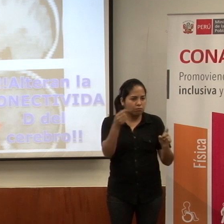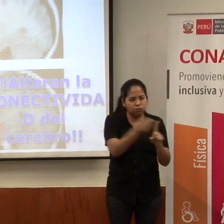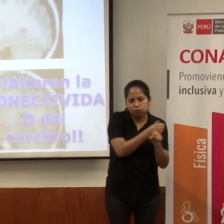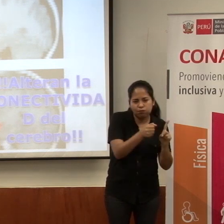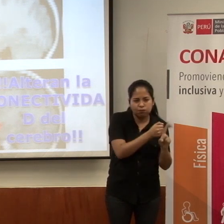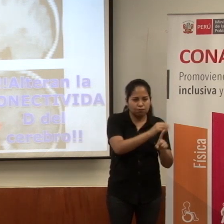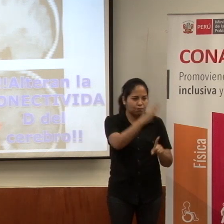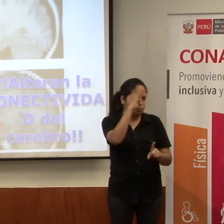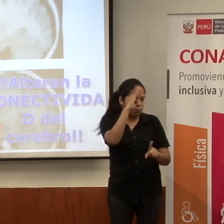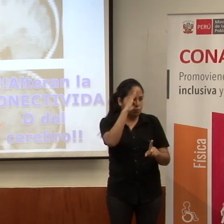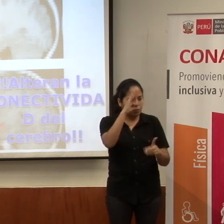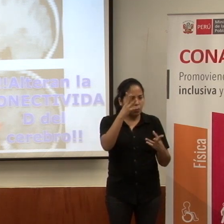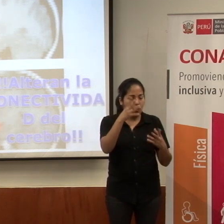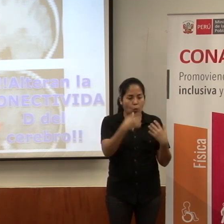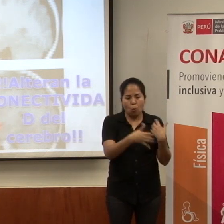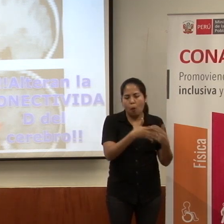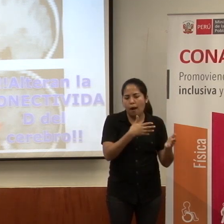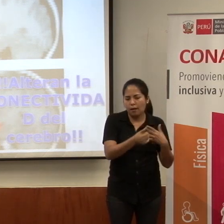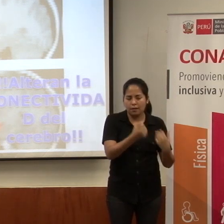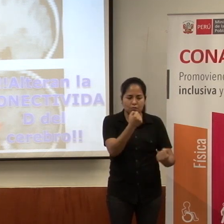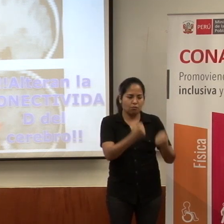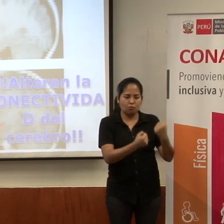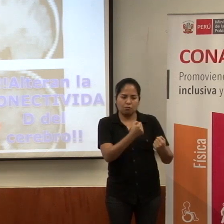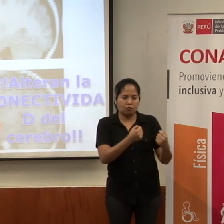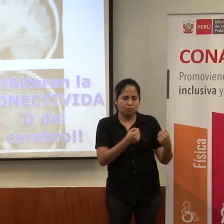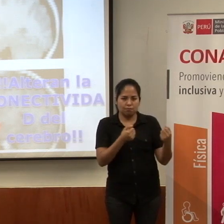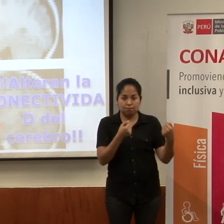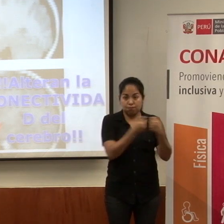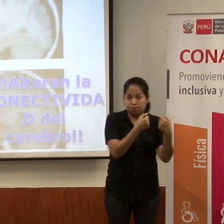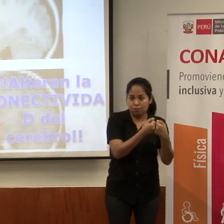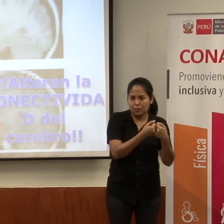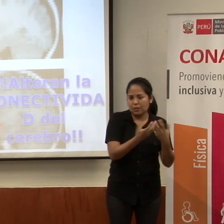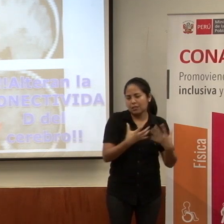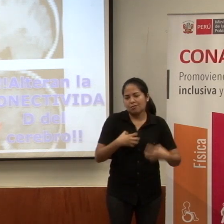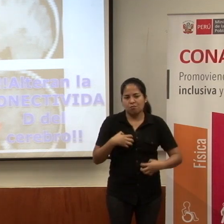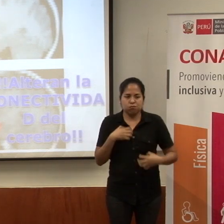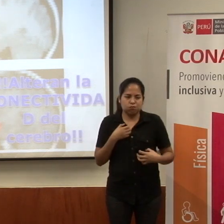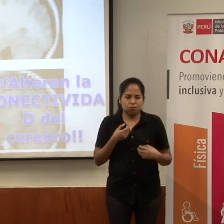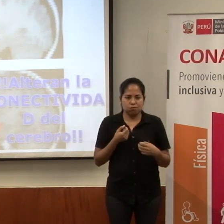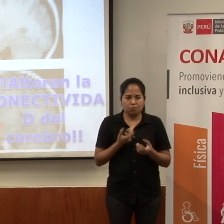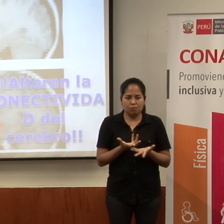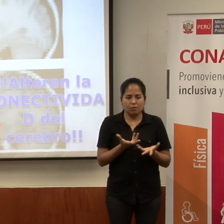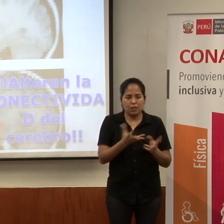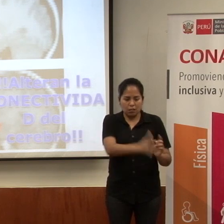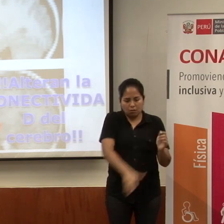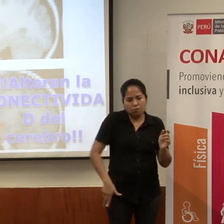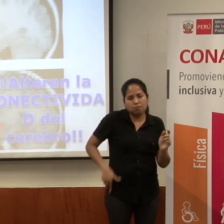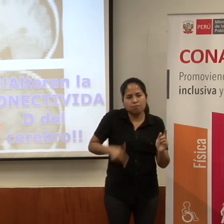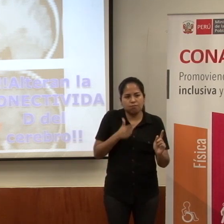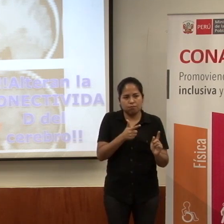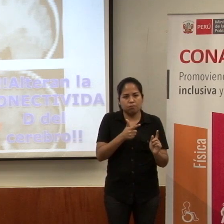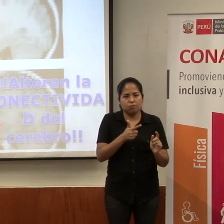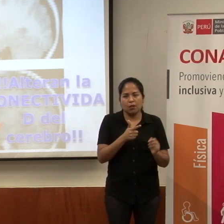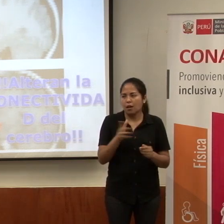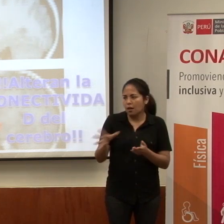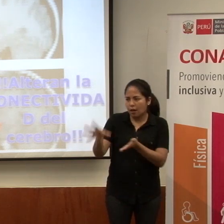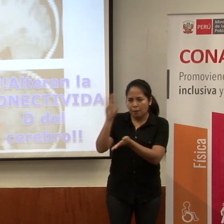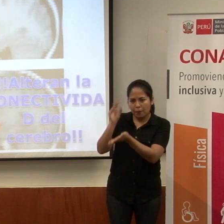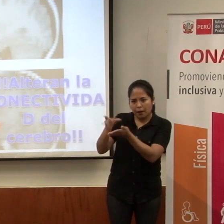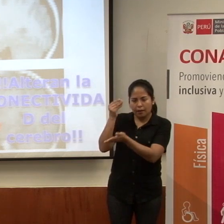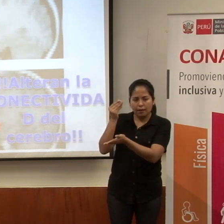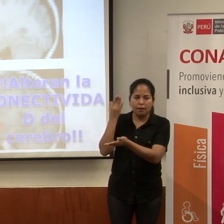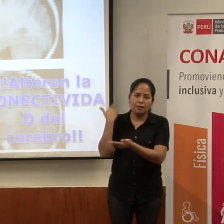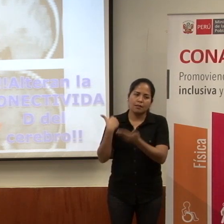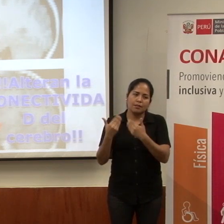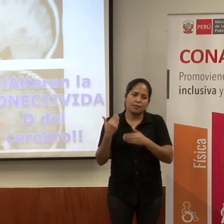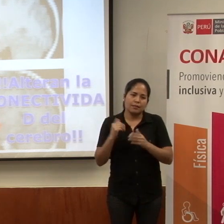a frente al primer choquecito pequeño, agarrarse a trompadas y meterle la pistola por la ventana. Esas son cosas